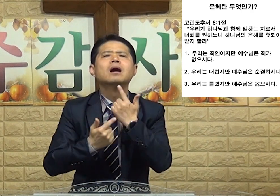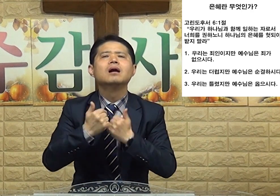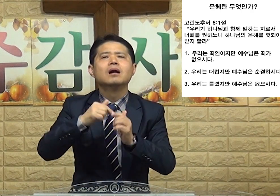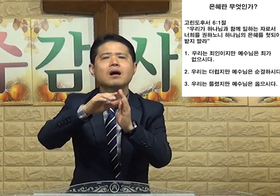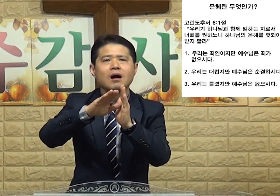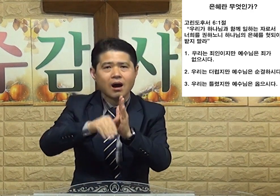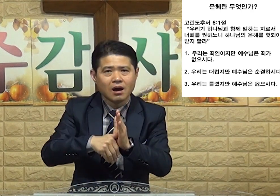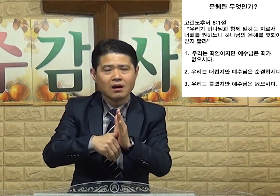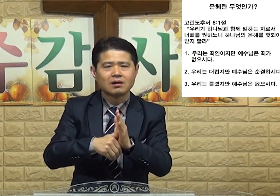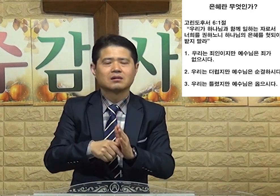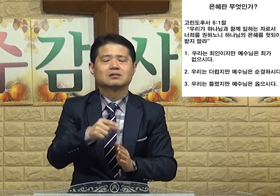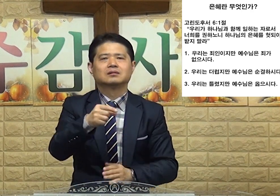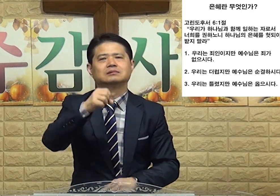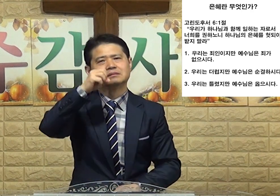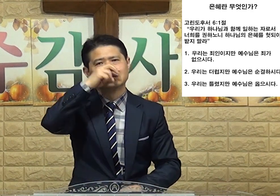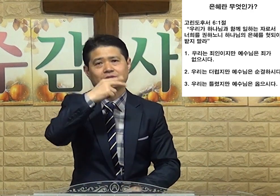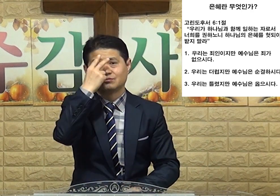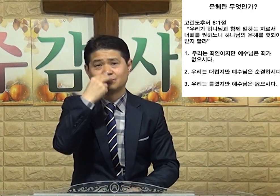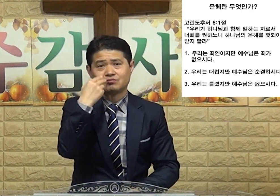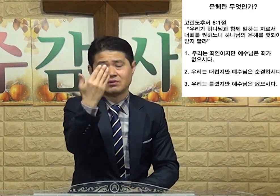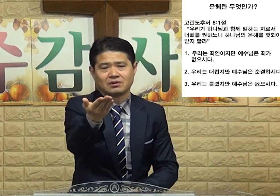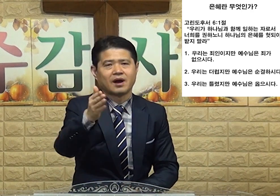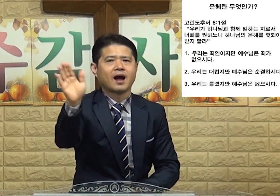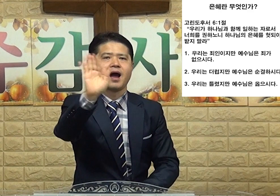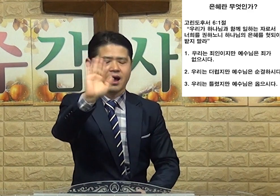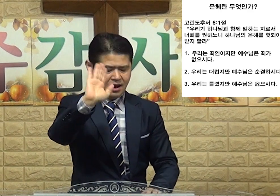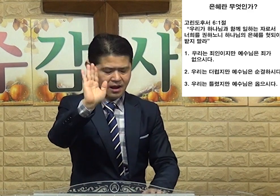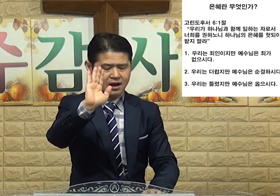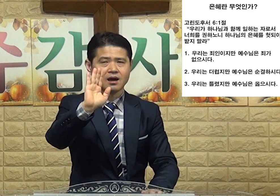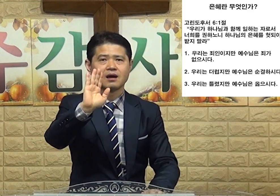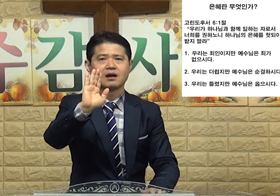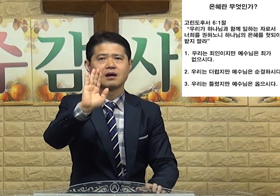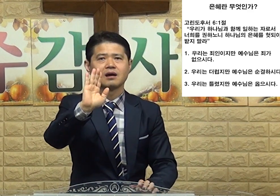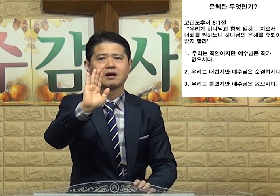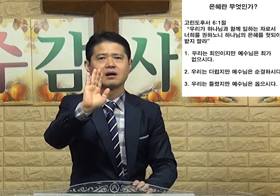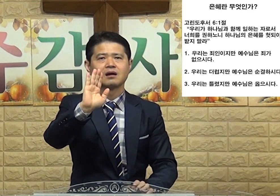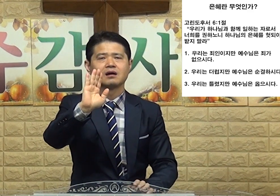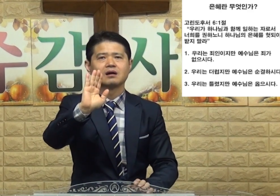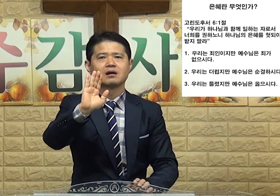우리가 죄를 많이 범했을 때 그저 눈 감아주는 것이 아니다.